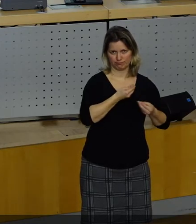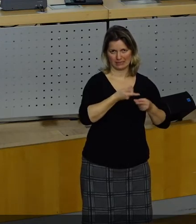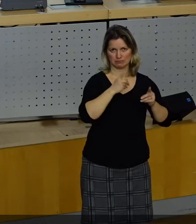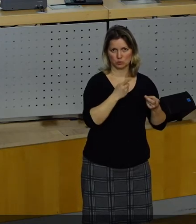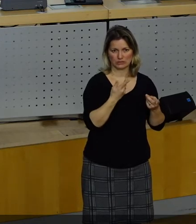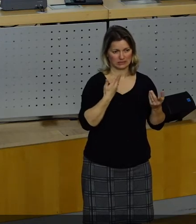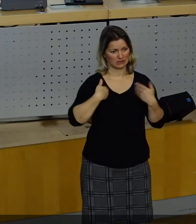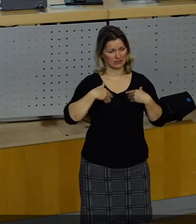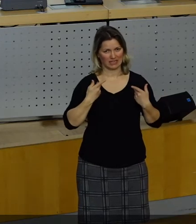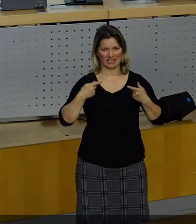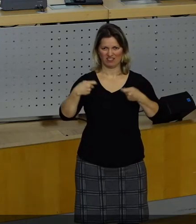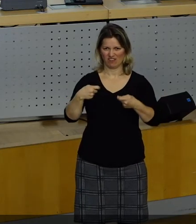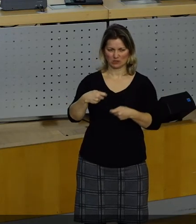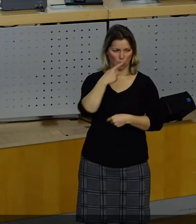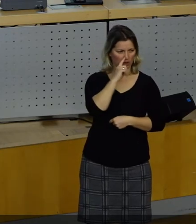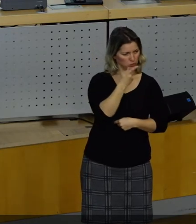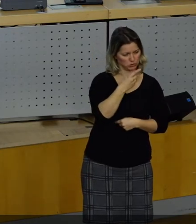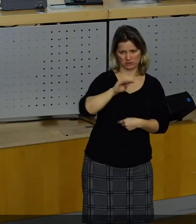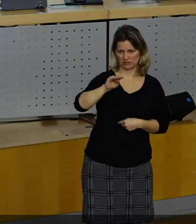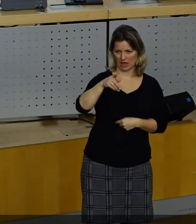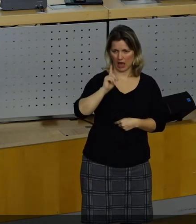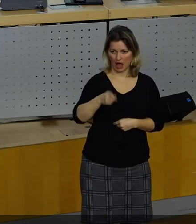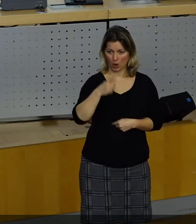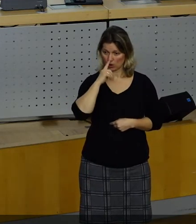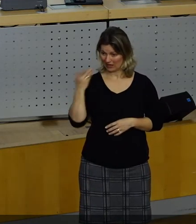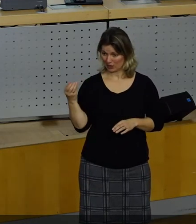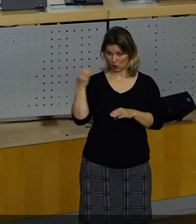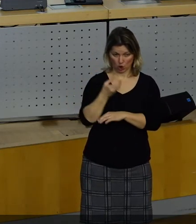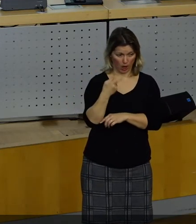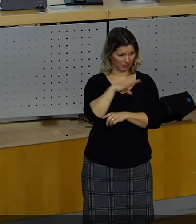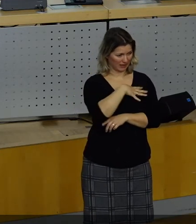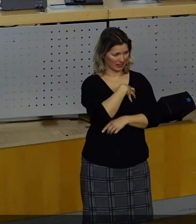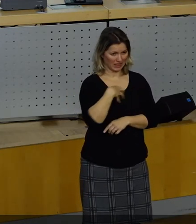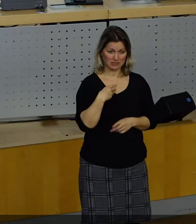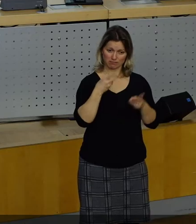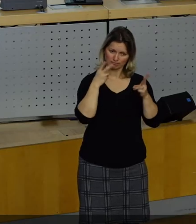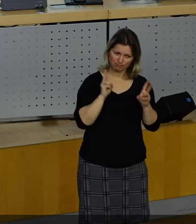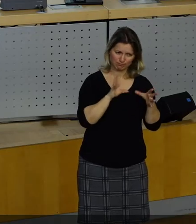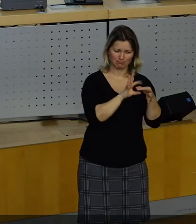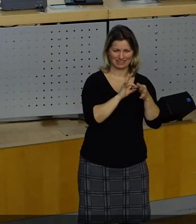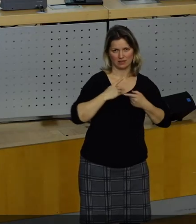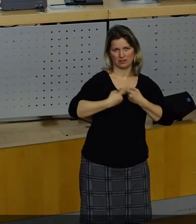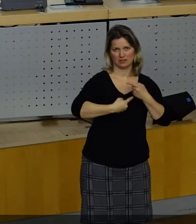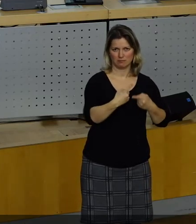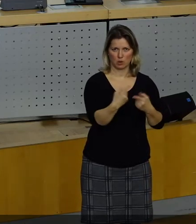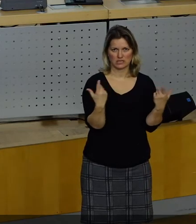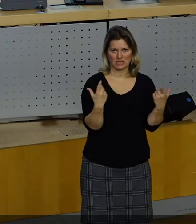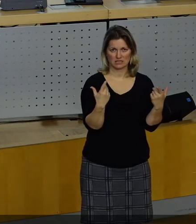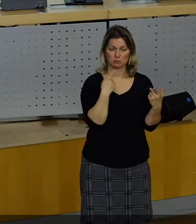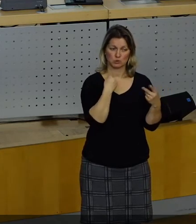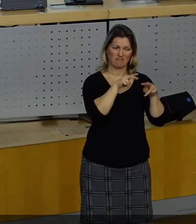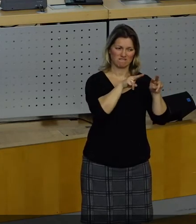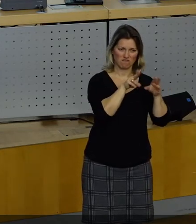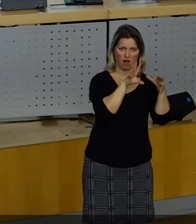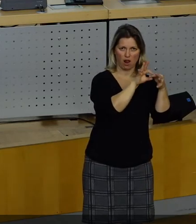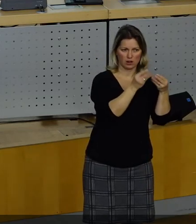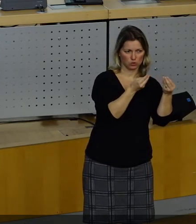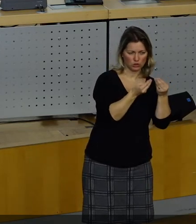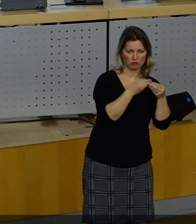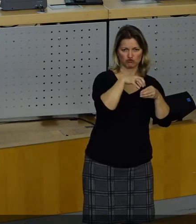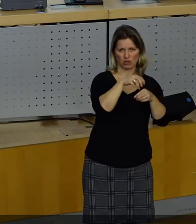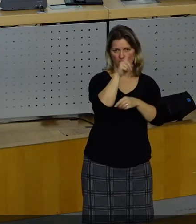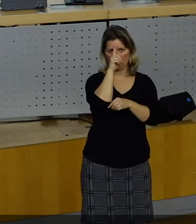immer vermitteln müssen. Wenn sie in diese Stadt kommen, dass es tatsächlich ein Prozess ist. Ein Prozess, den man mit der Verwaltung führen muss, mit dem Stadtrat, aber